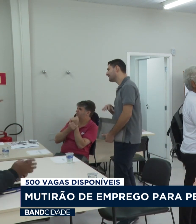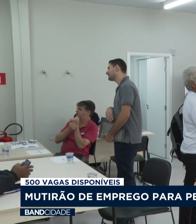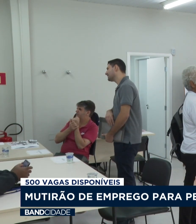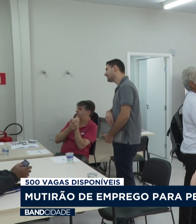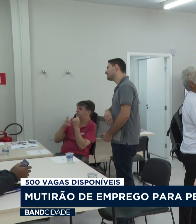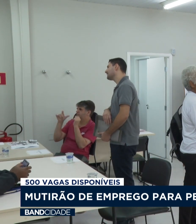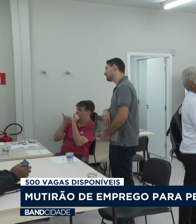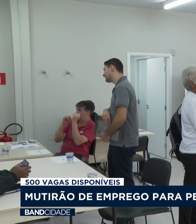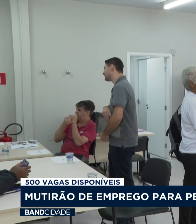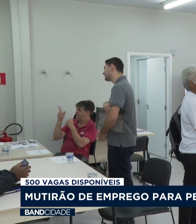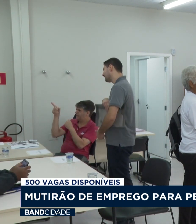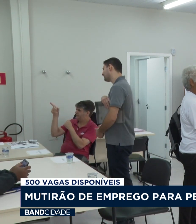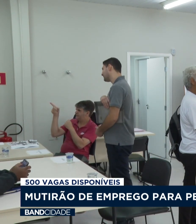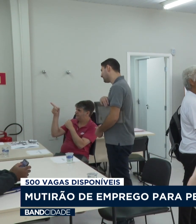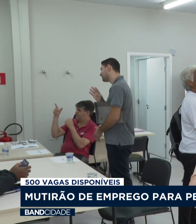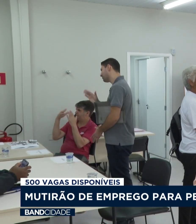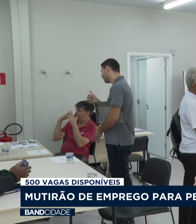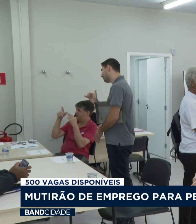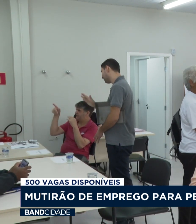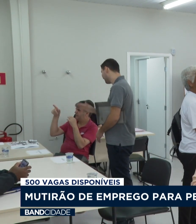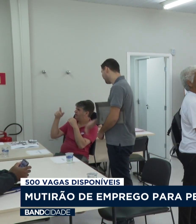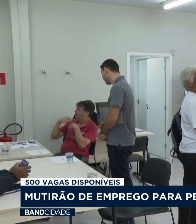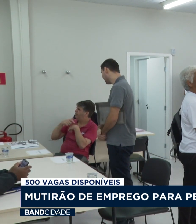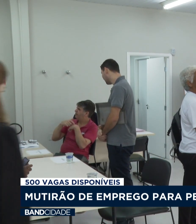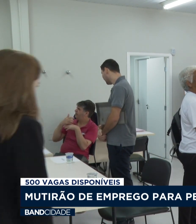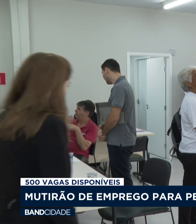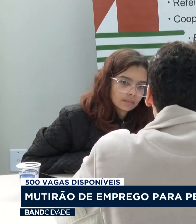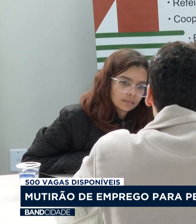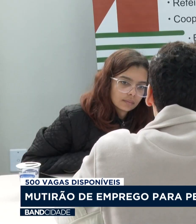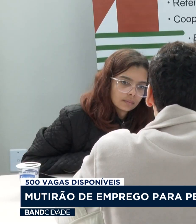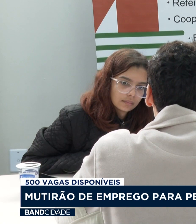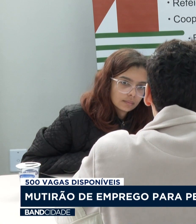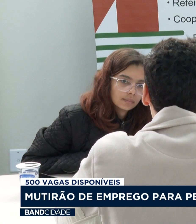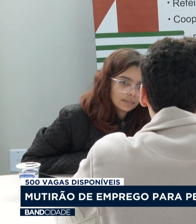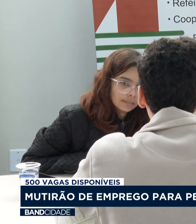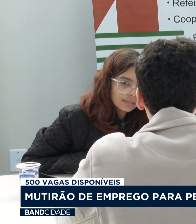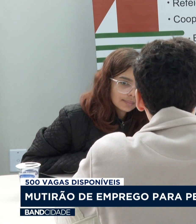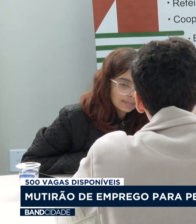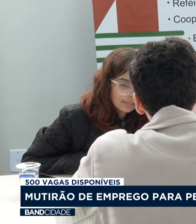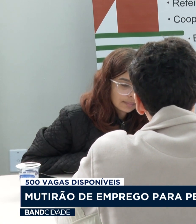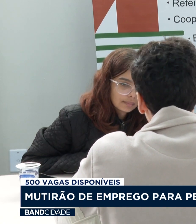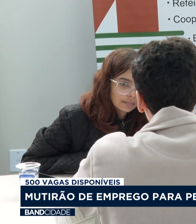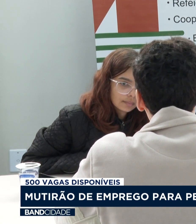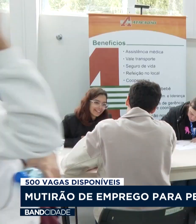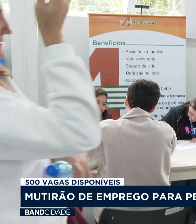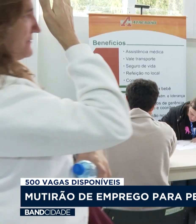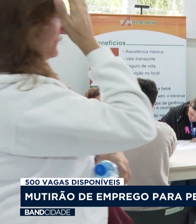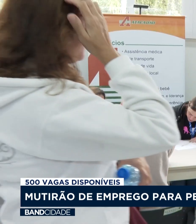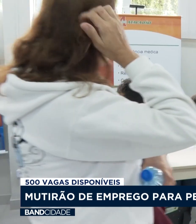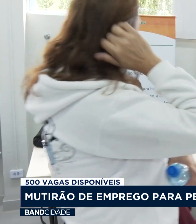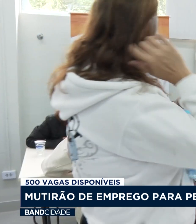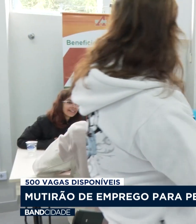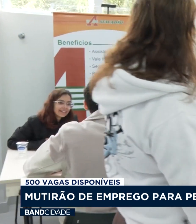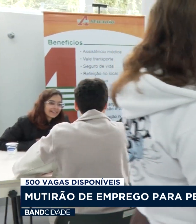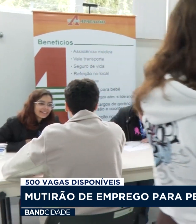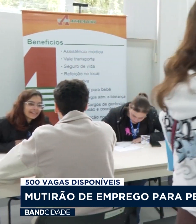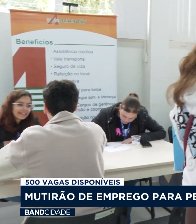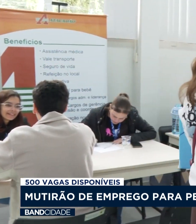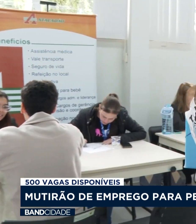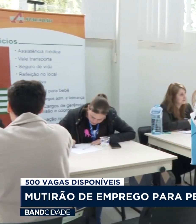informe quais atividades ele pode desempenhar. Este é o segundo mutirão do ano voltado ao público PCD.